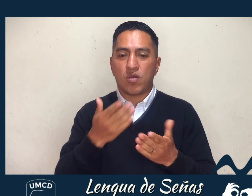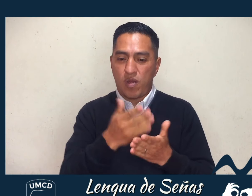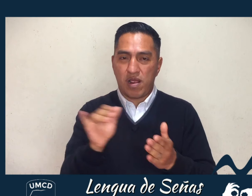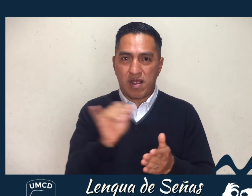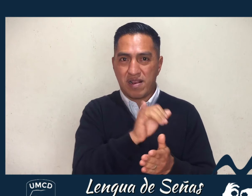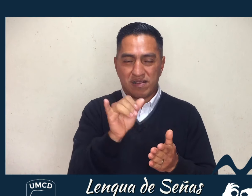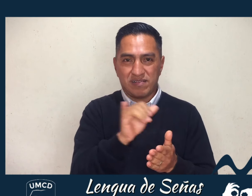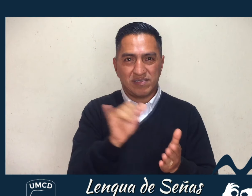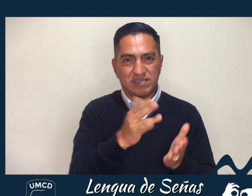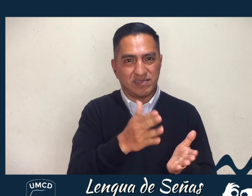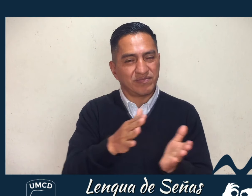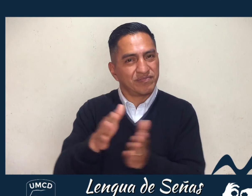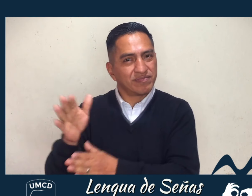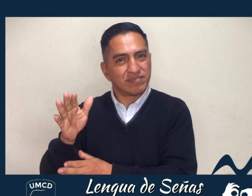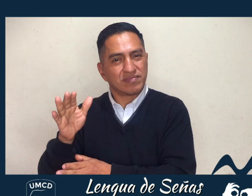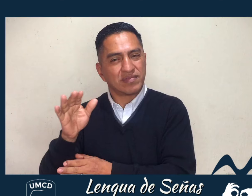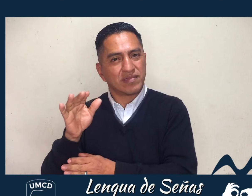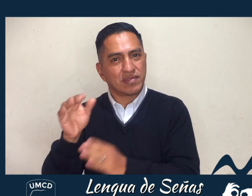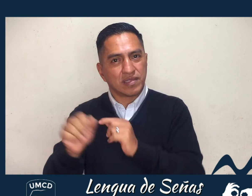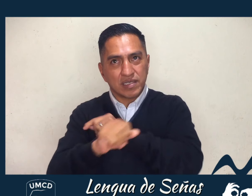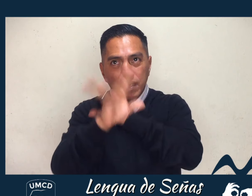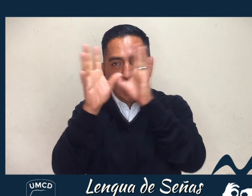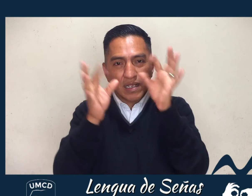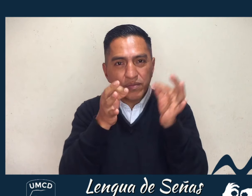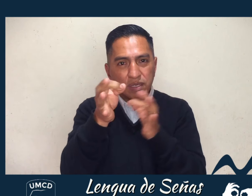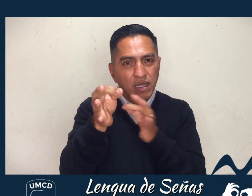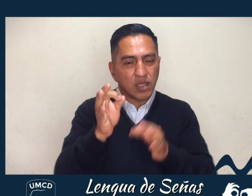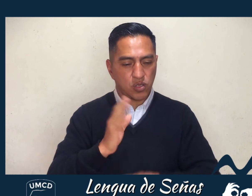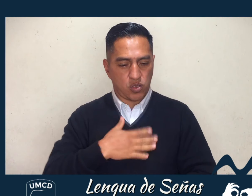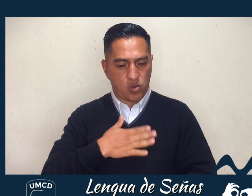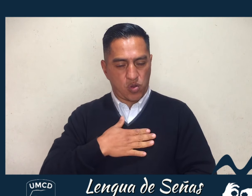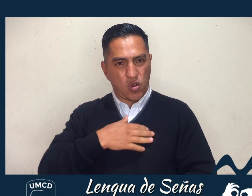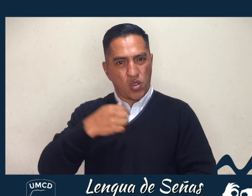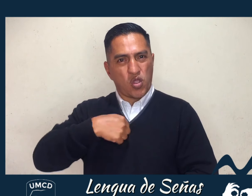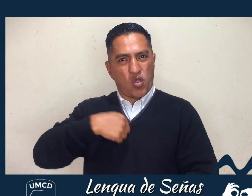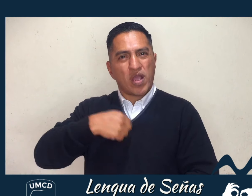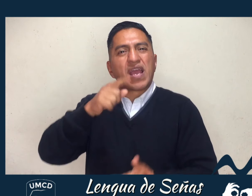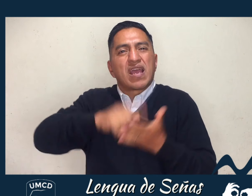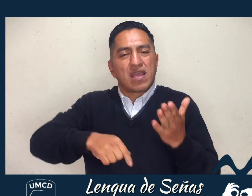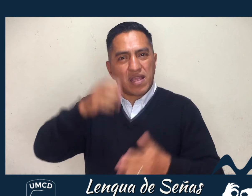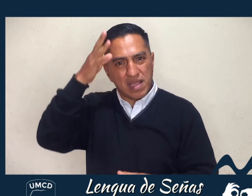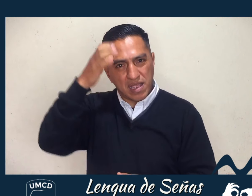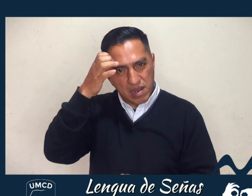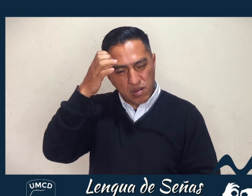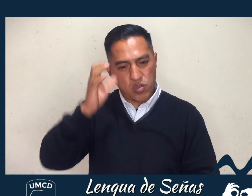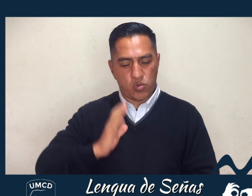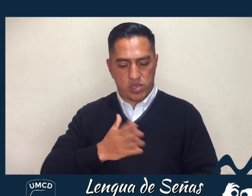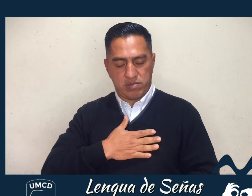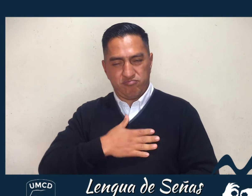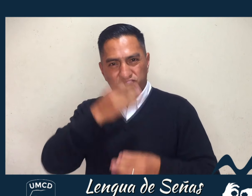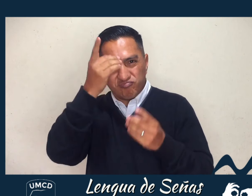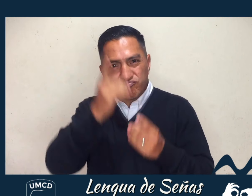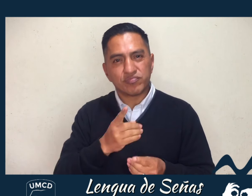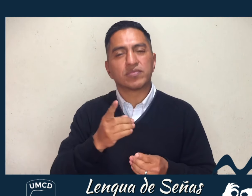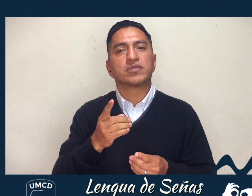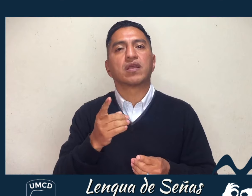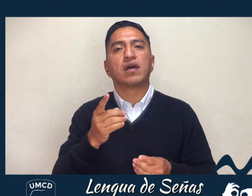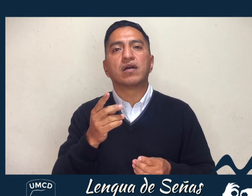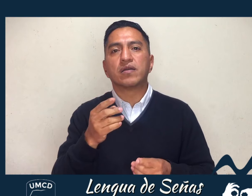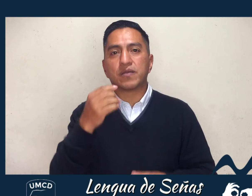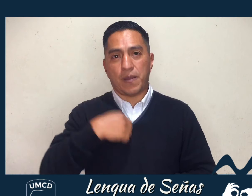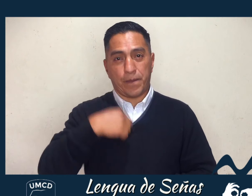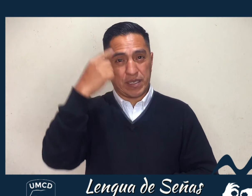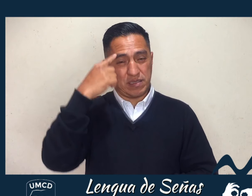respuestas intuitivas expresan claramente nuestras creencias, afectos y compromisos. Y aunque tendemos a